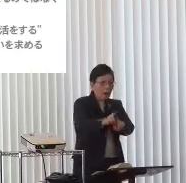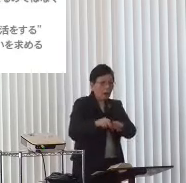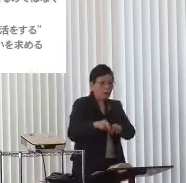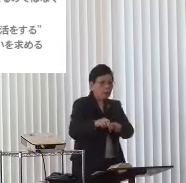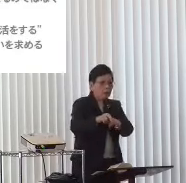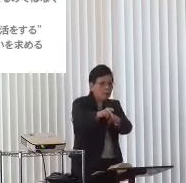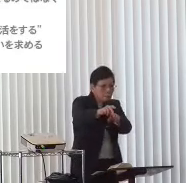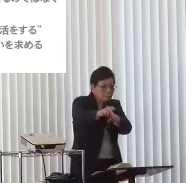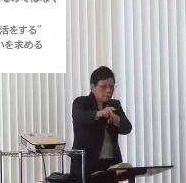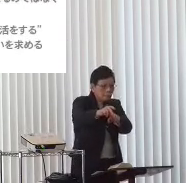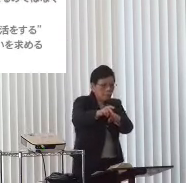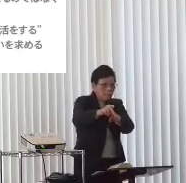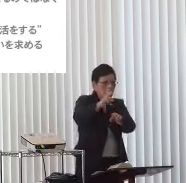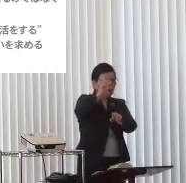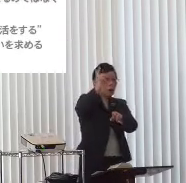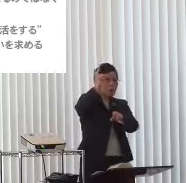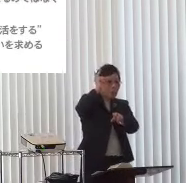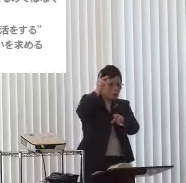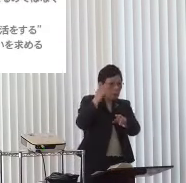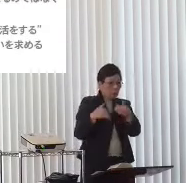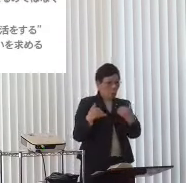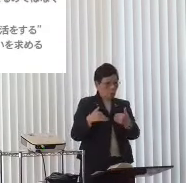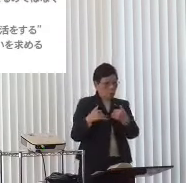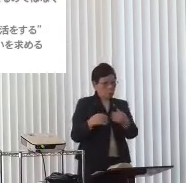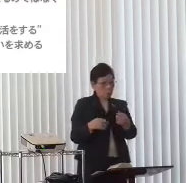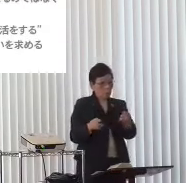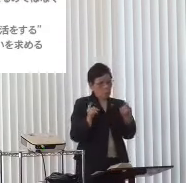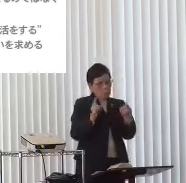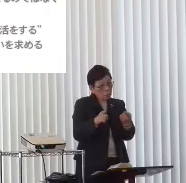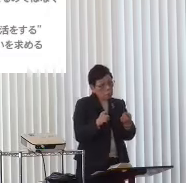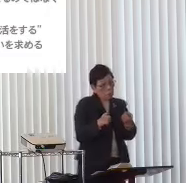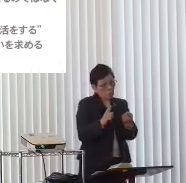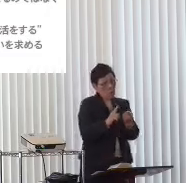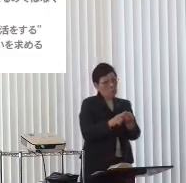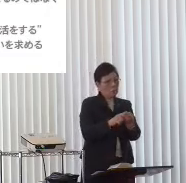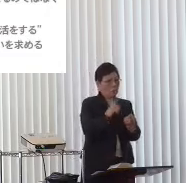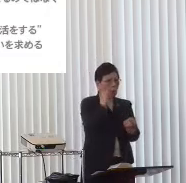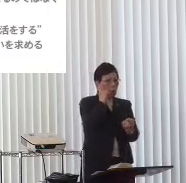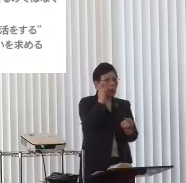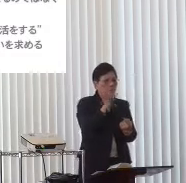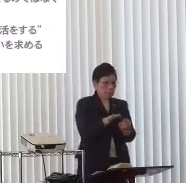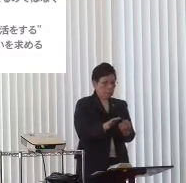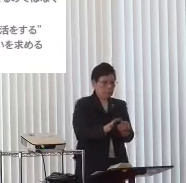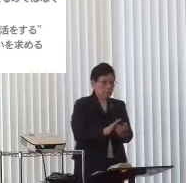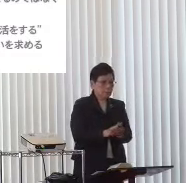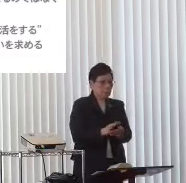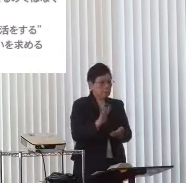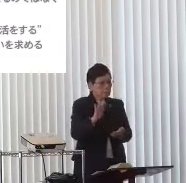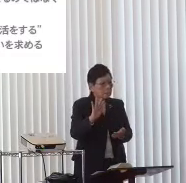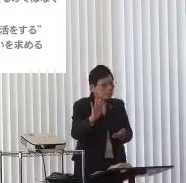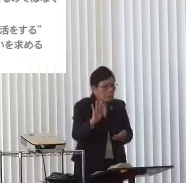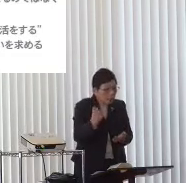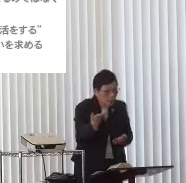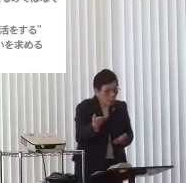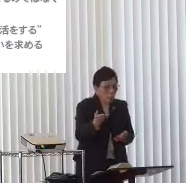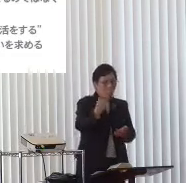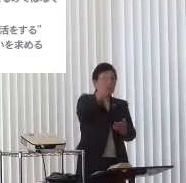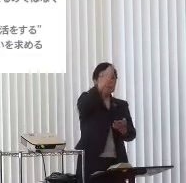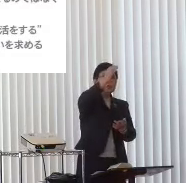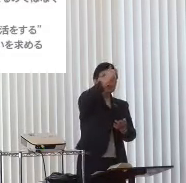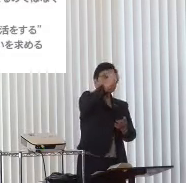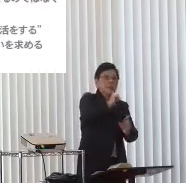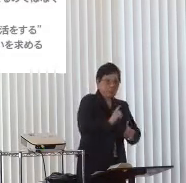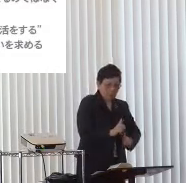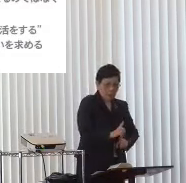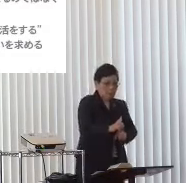も、主を喜ばせるということと非常によく似た言葉だと思いますけれども、 この主に従ってって訳